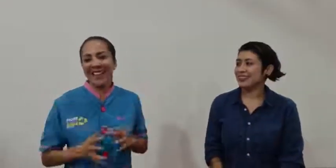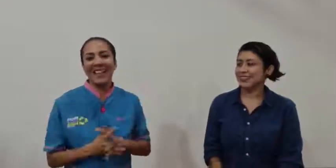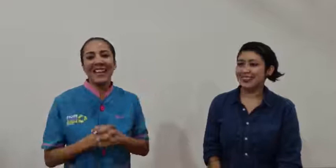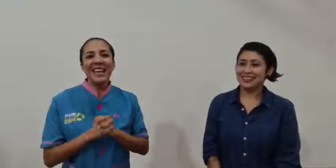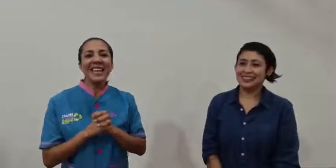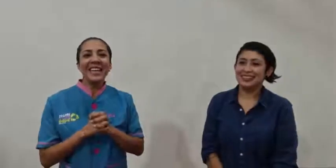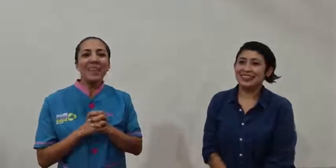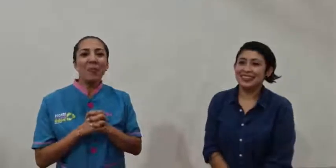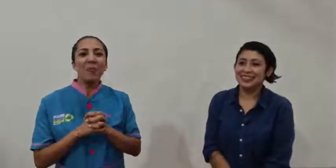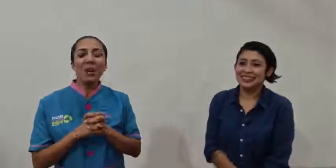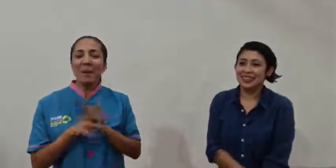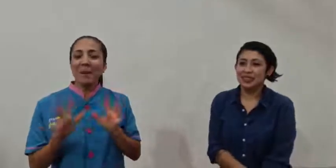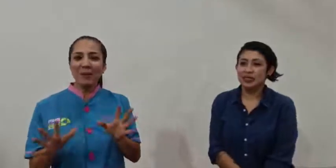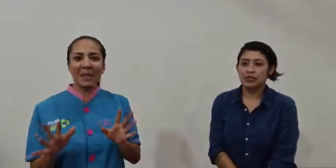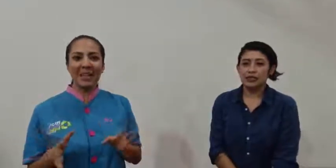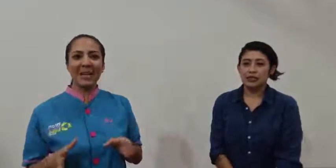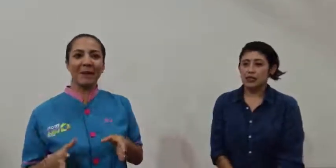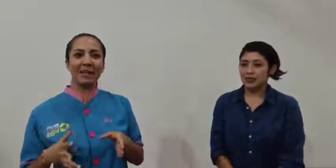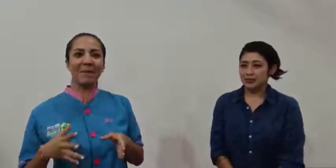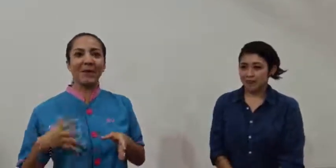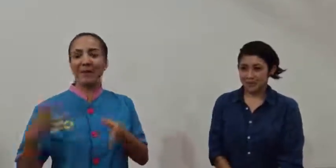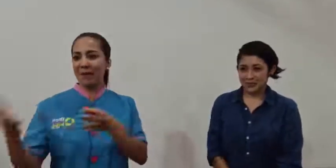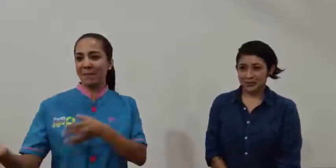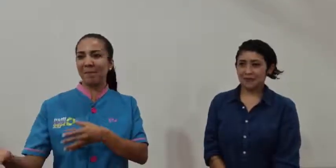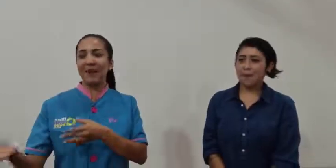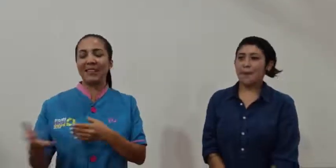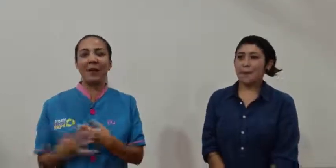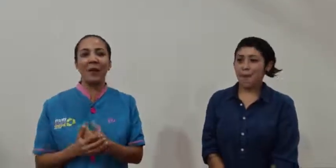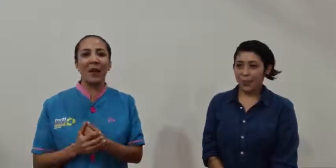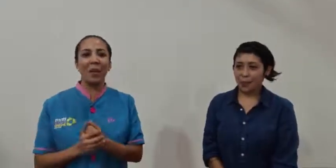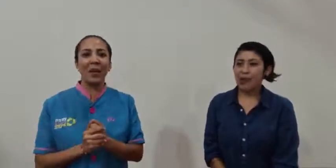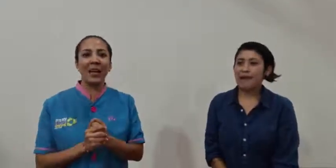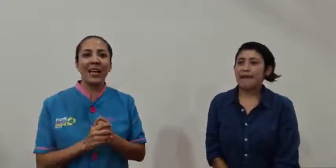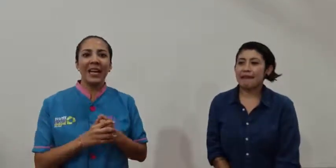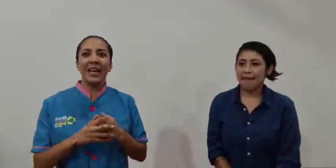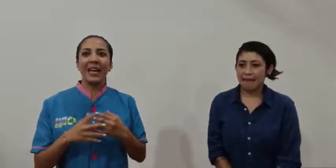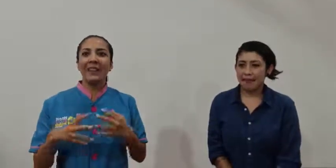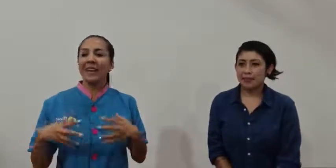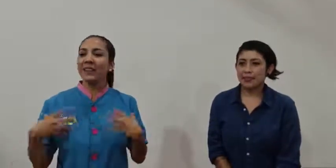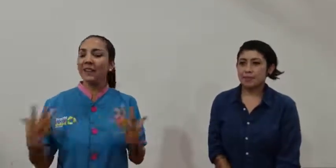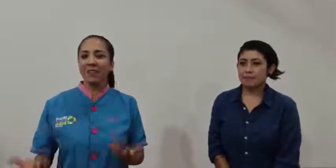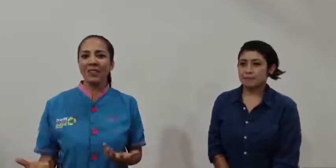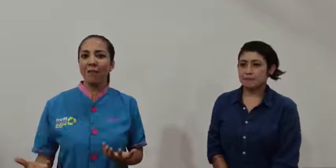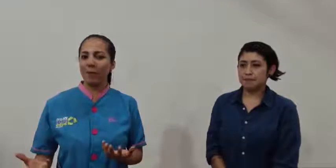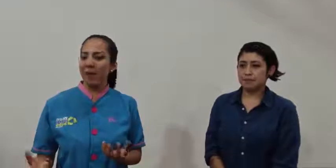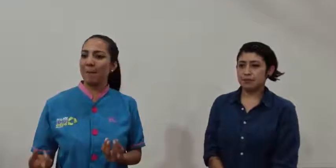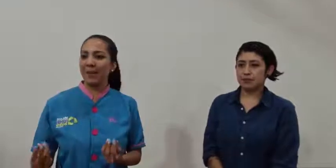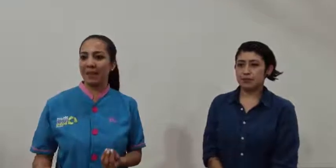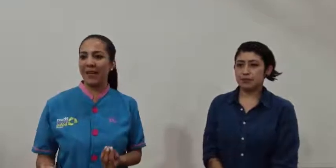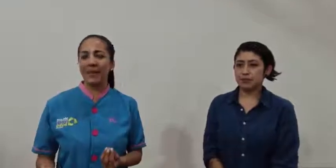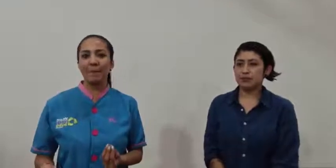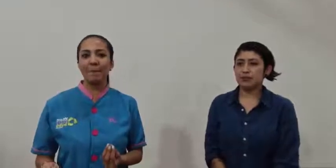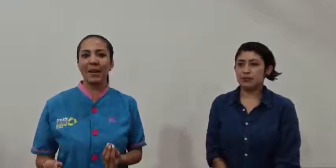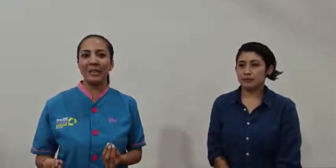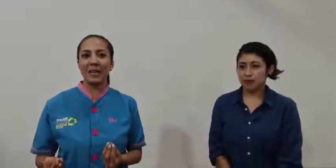¿verdad? Y a mí me gustaría saber también, más bien para ti, Guadalupe, ¿qué tan difícil fue aprender más